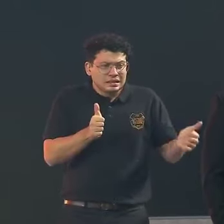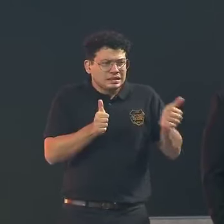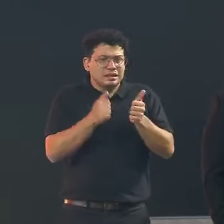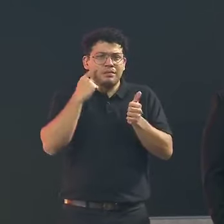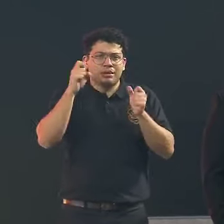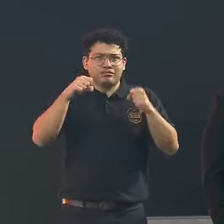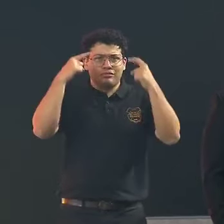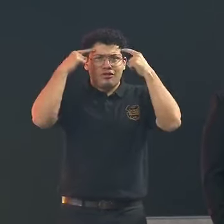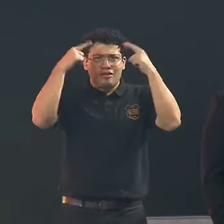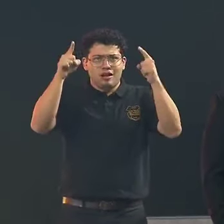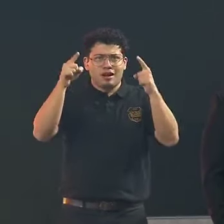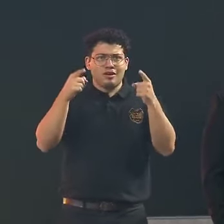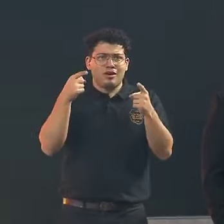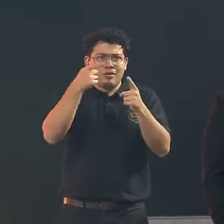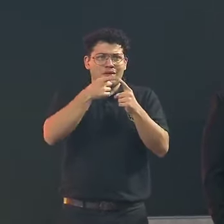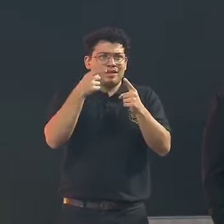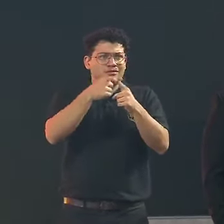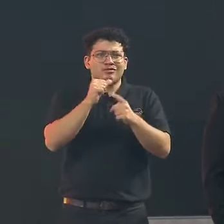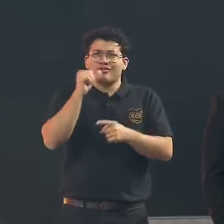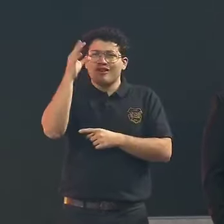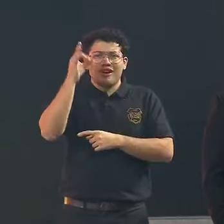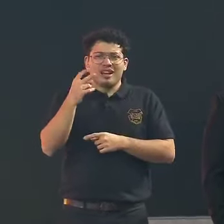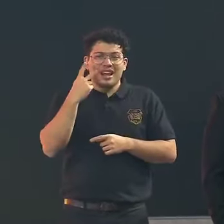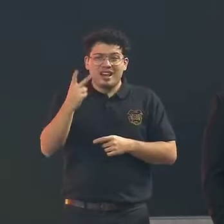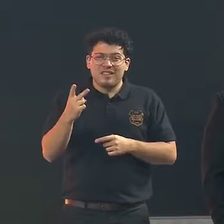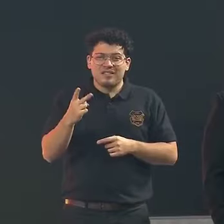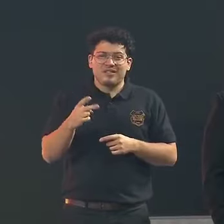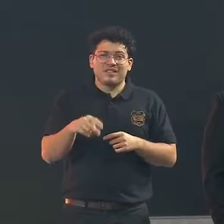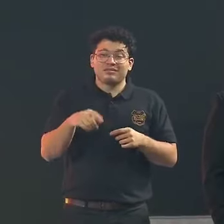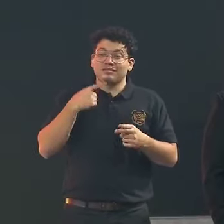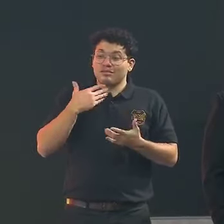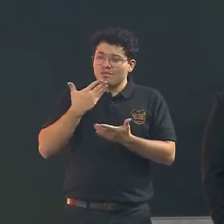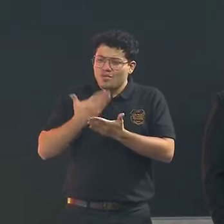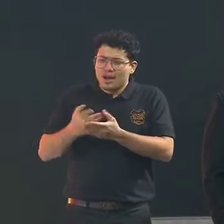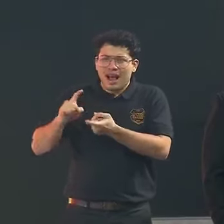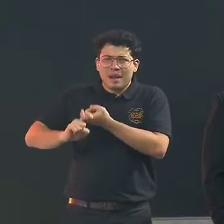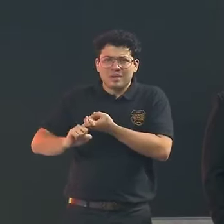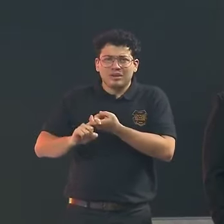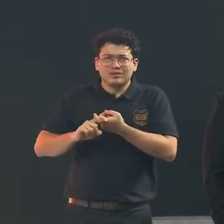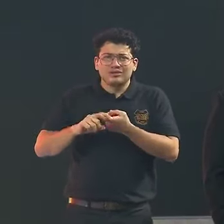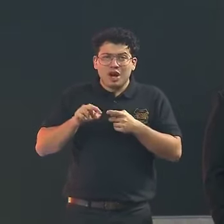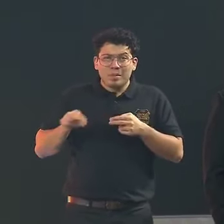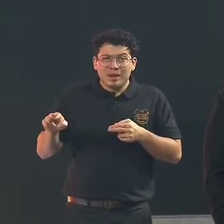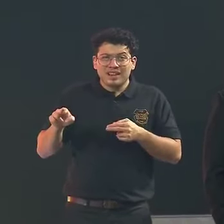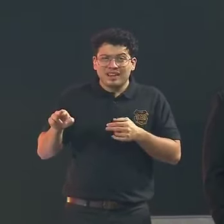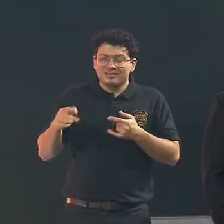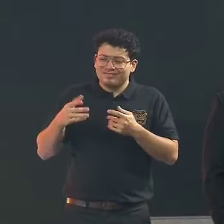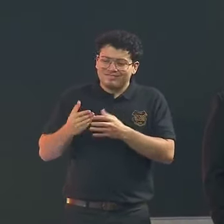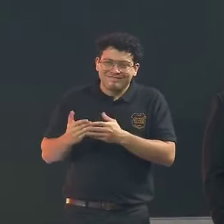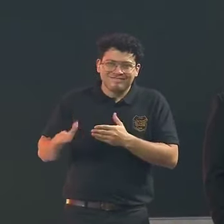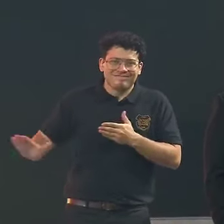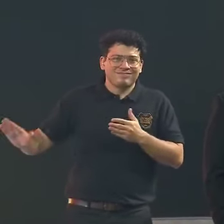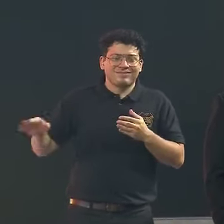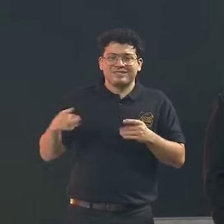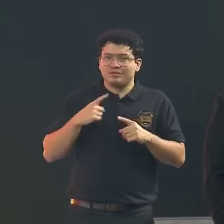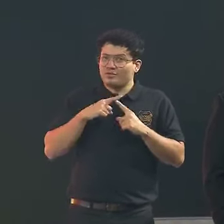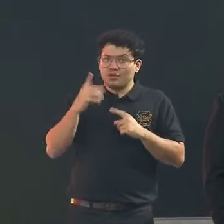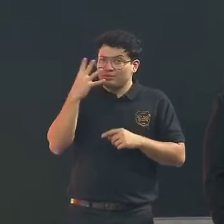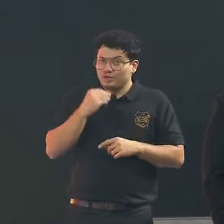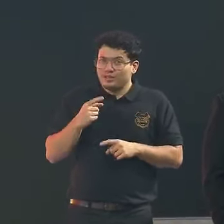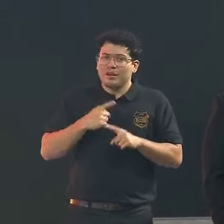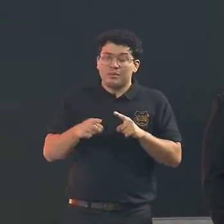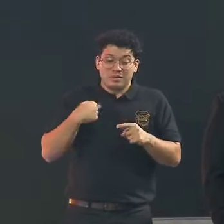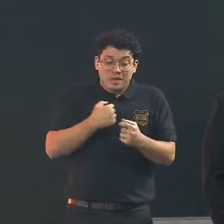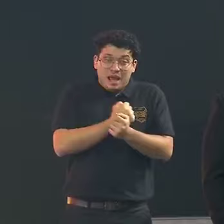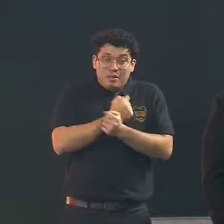objetivos. No crean que es bonito ver partir a buenos amigos y compañeros, pero mi amor por el Herediano siempre estará por encima